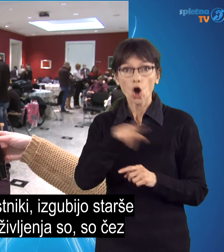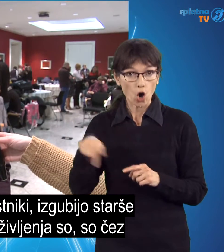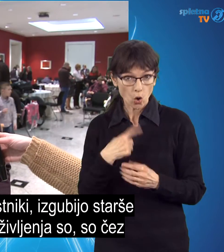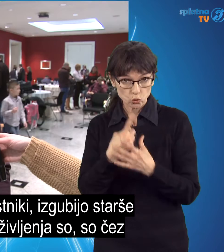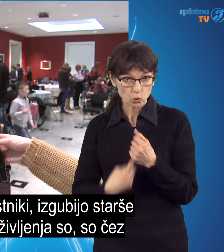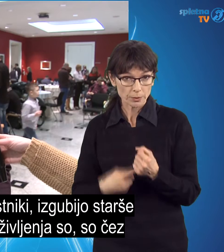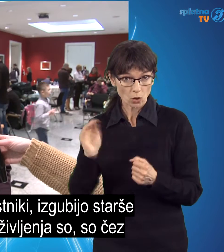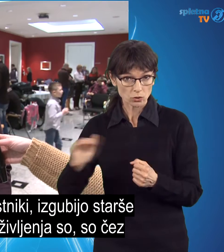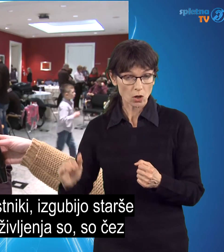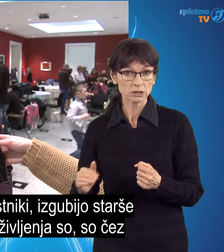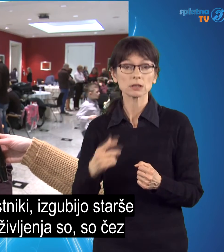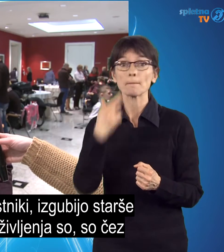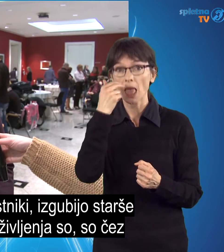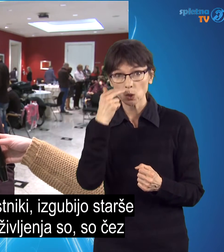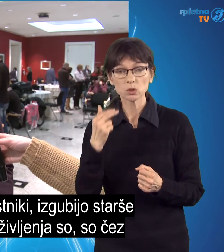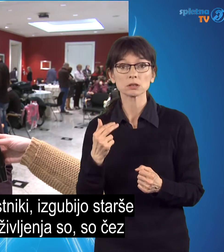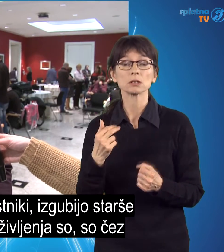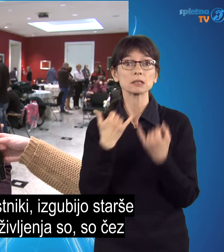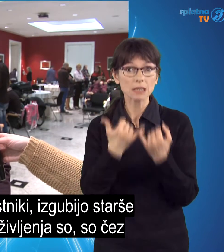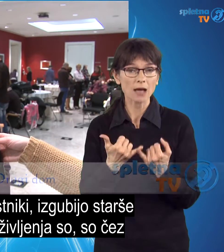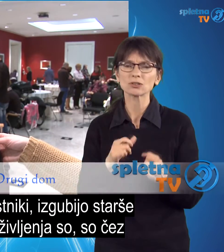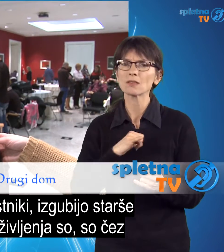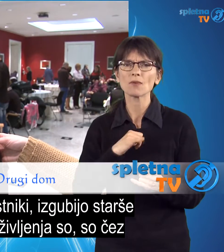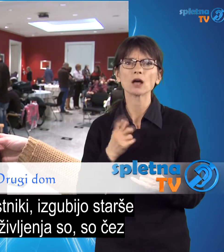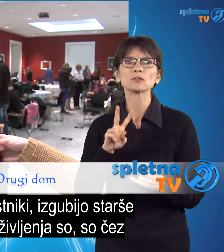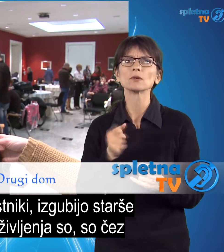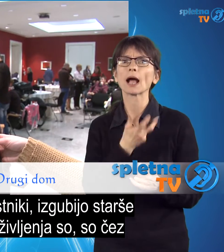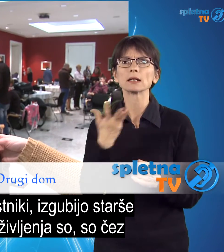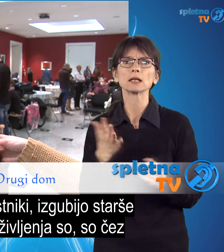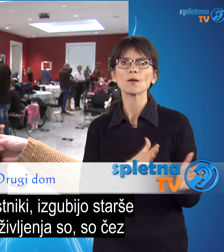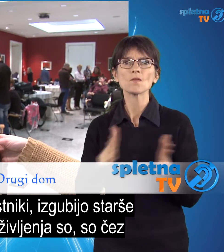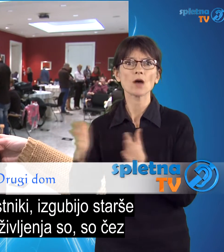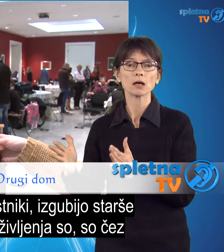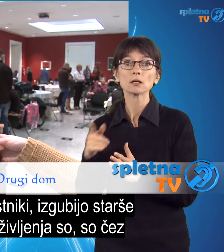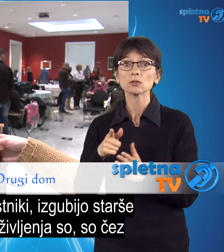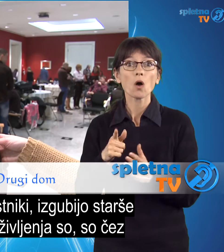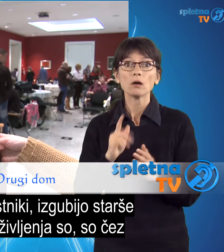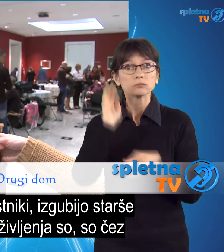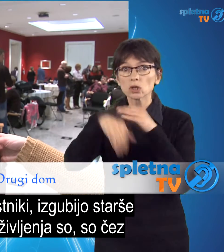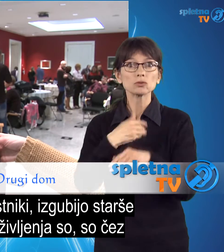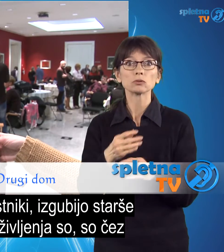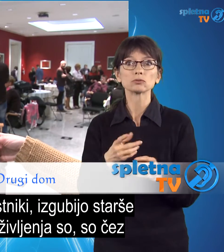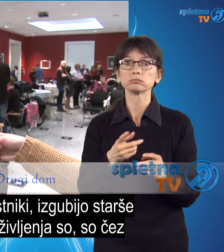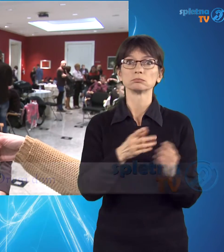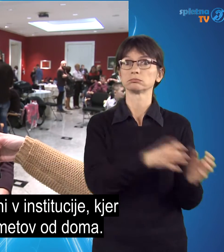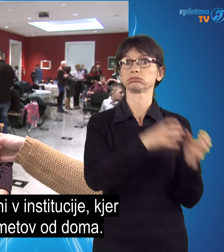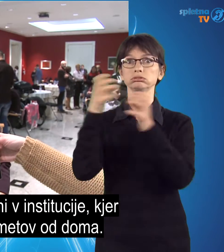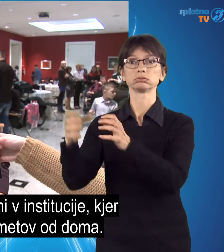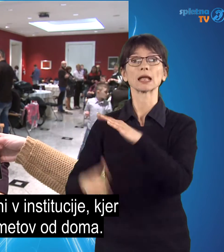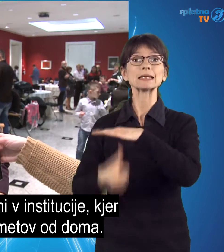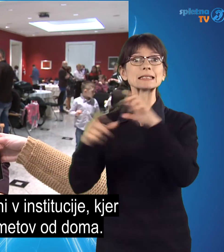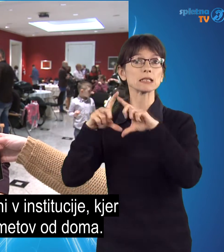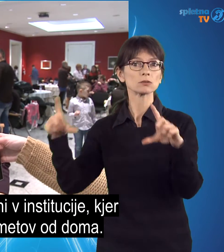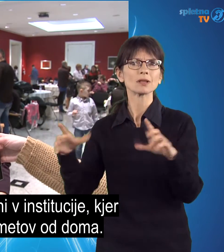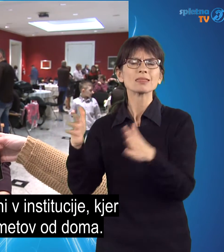Ko izgubijo otroci starše, mladostniki, v katerikoli fazi življenja so čez noč premeščeni v institucije, ker nimajo